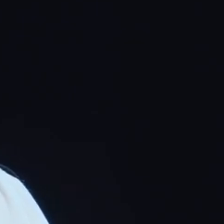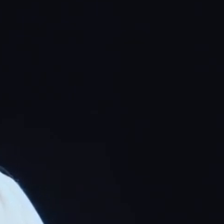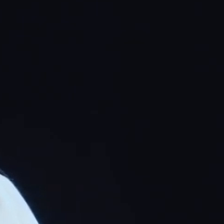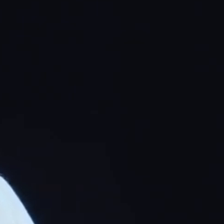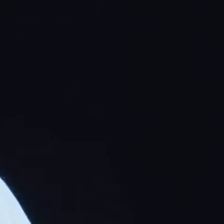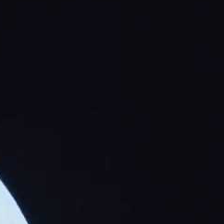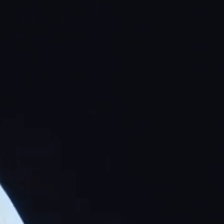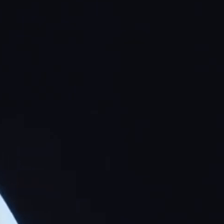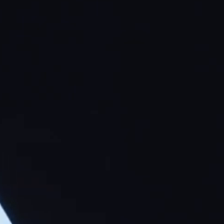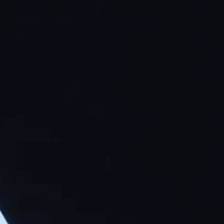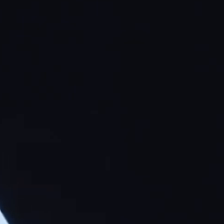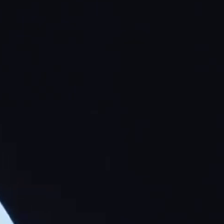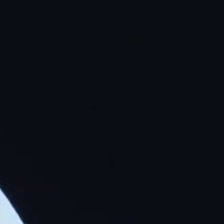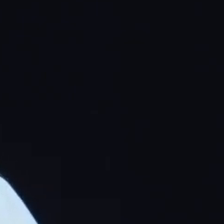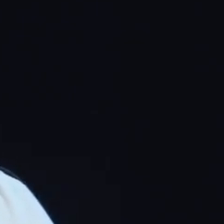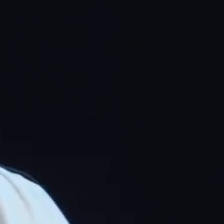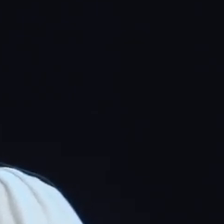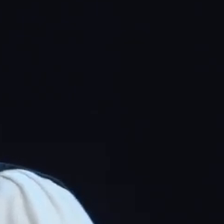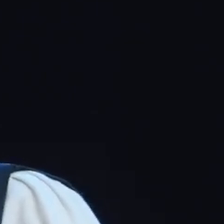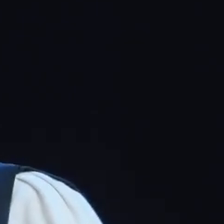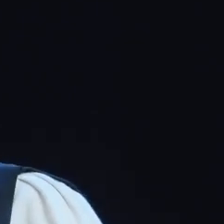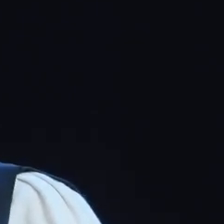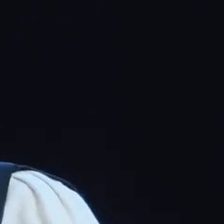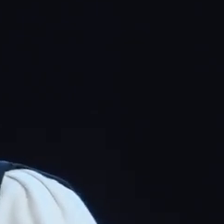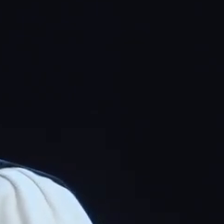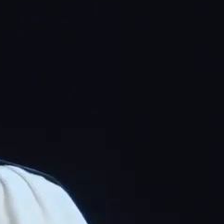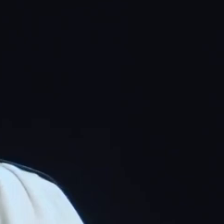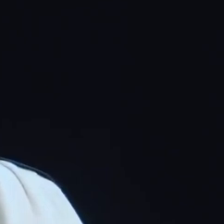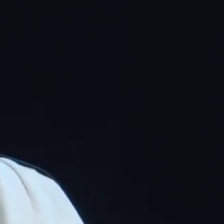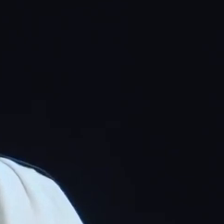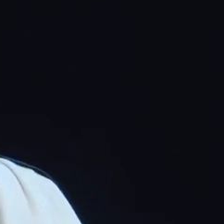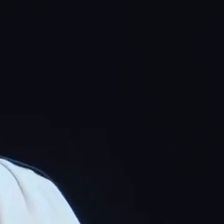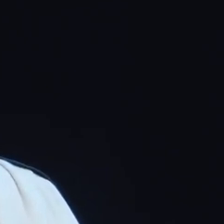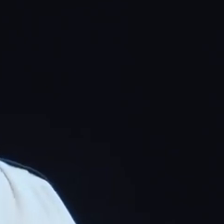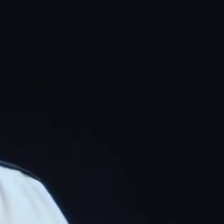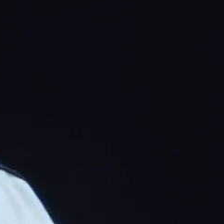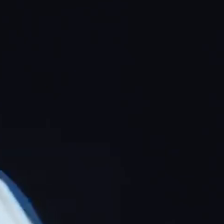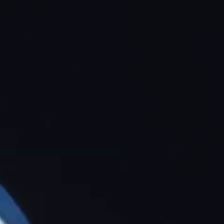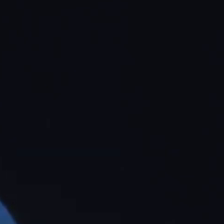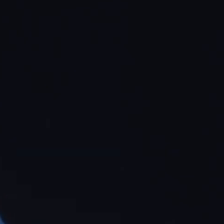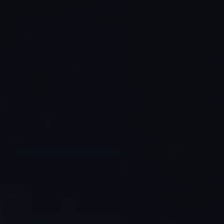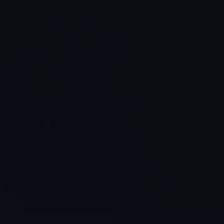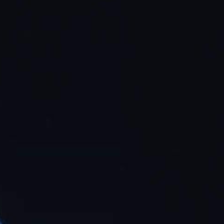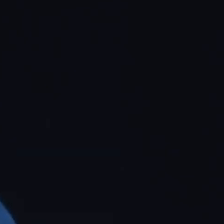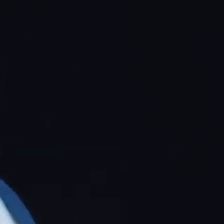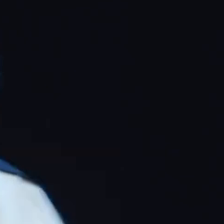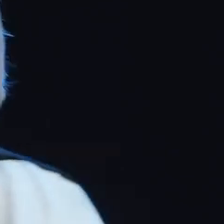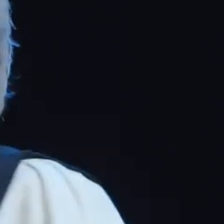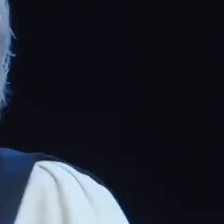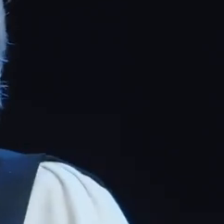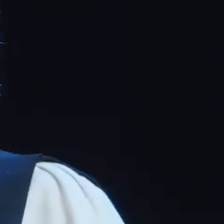voi nu mai citiți atât de mult sau dacă citiți, folosiți internetul. Poate că prin acest